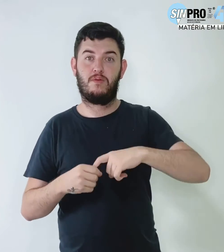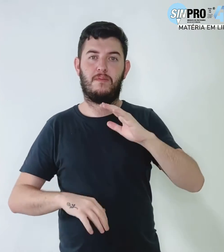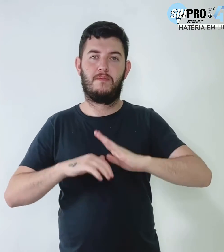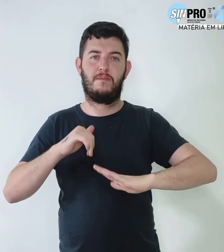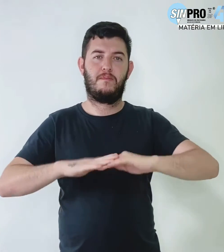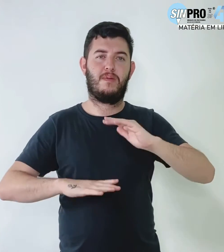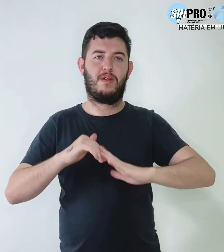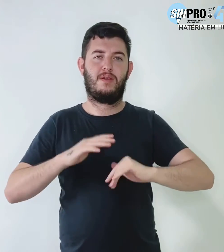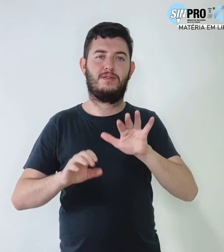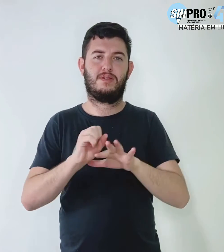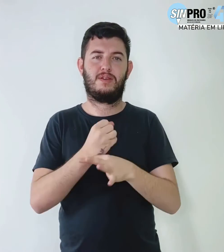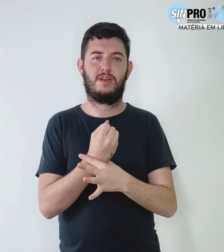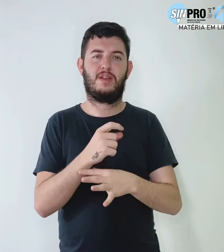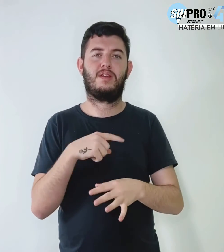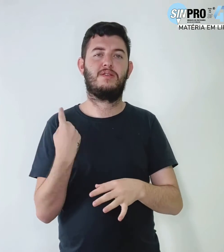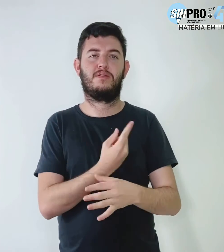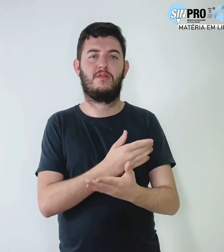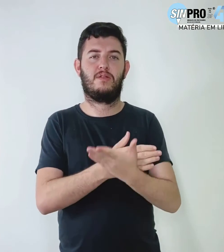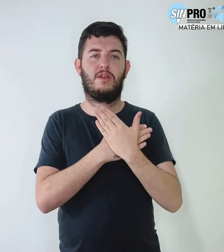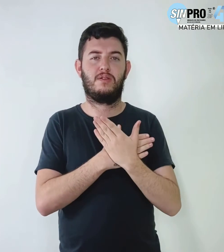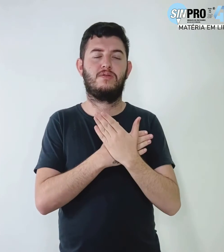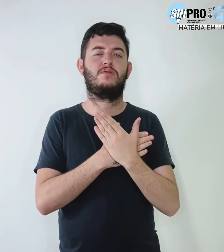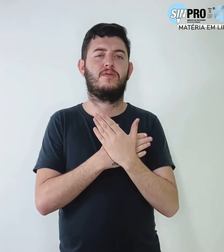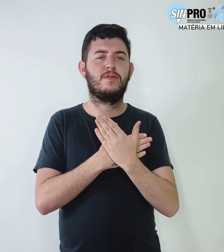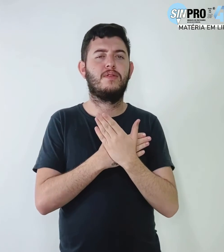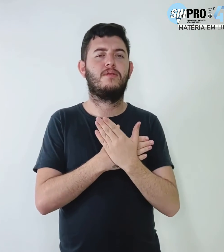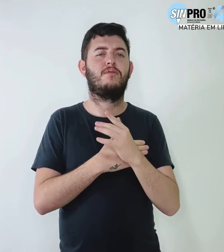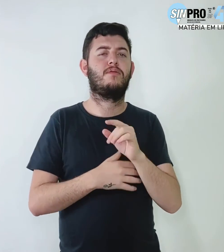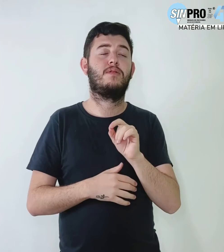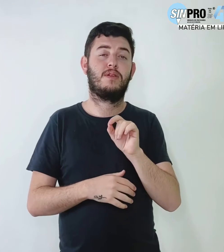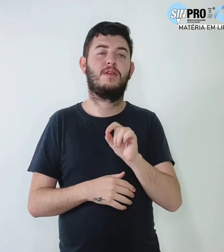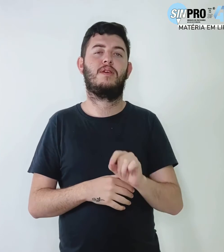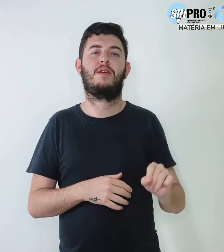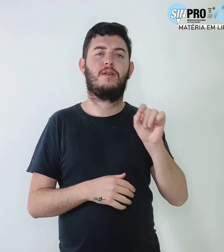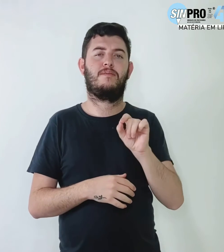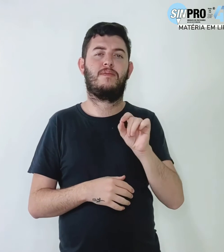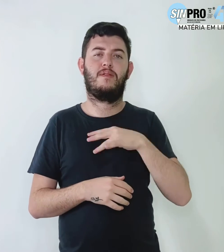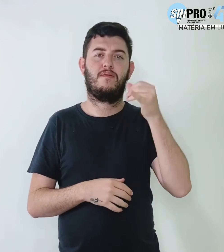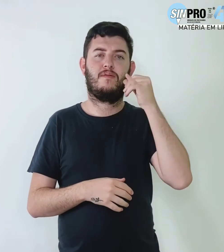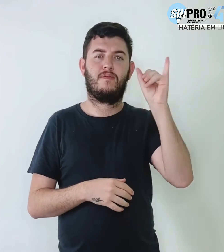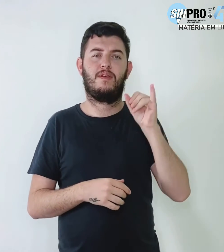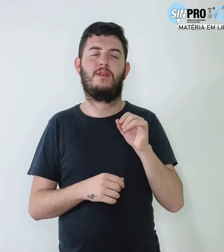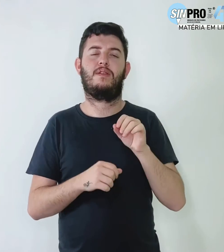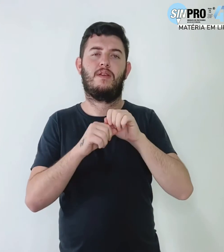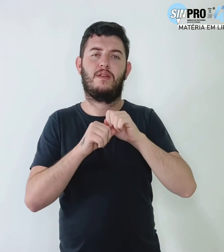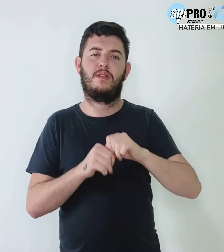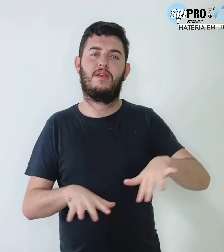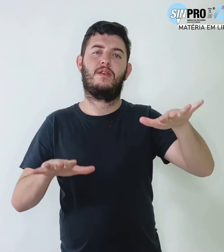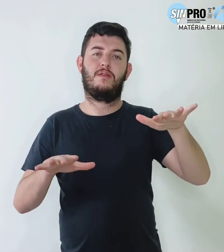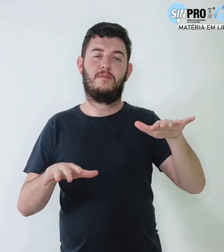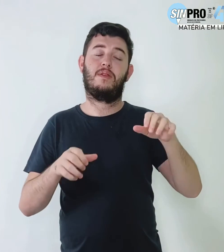com outras práticas que nos garantam melhor contenção da transmissão, ensina o